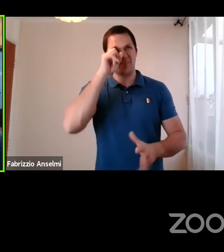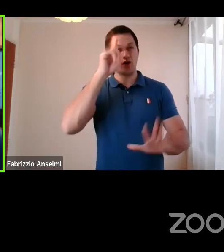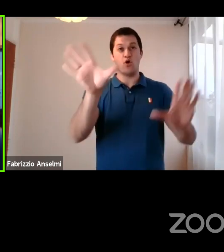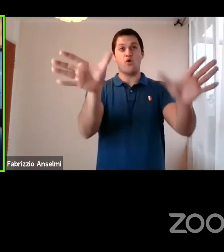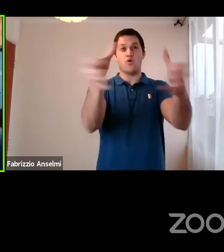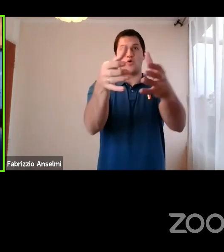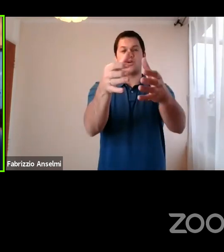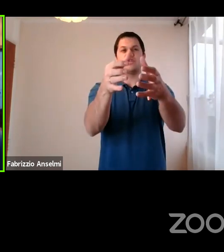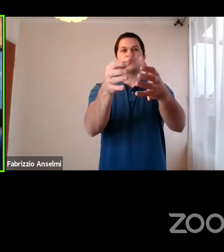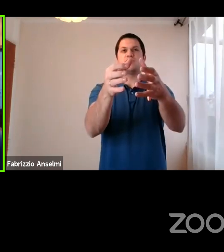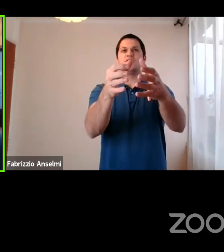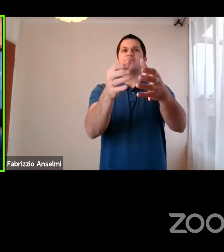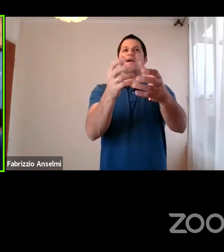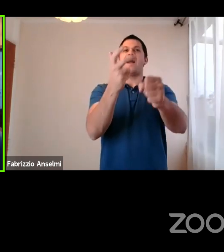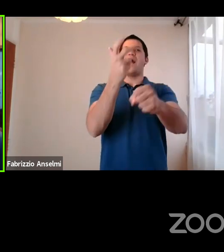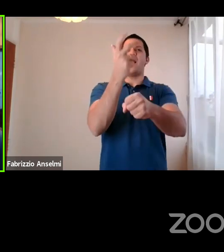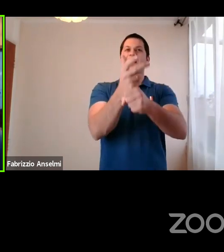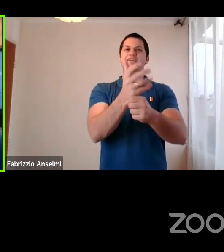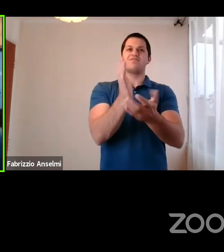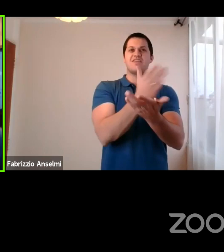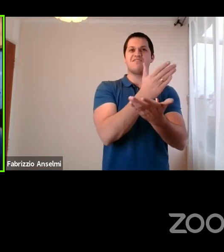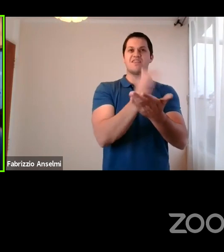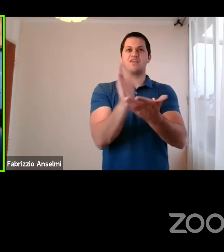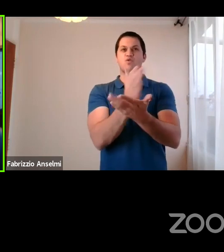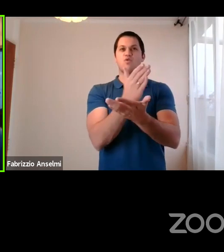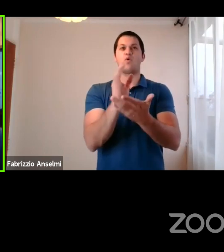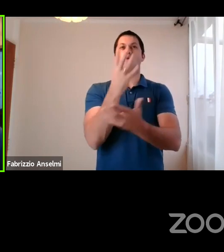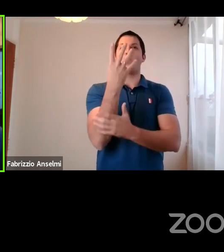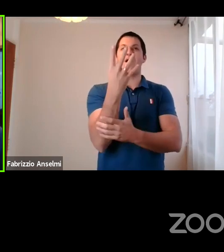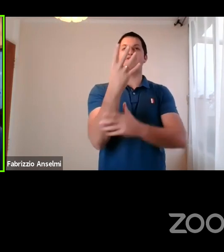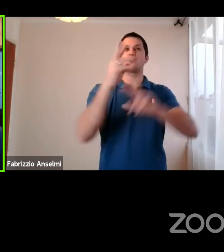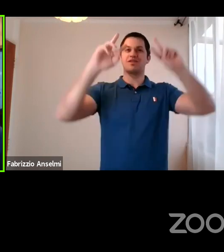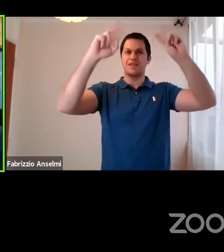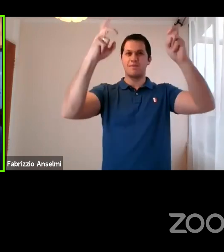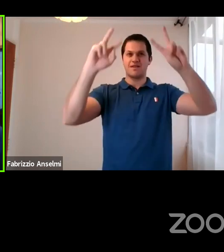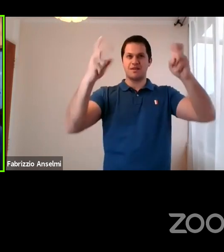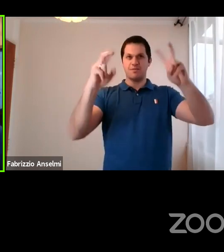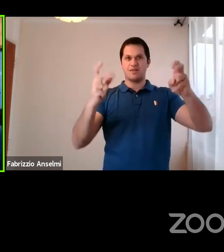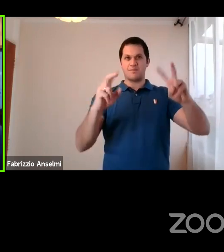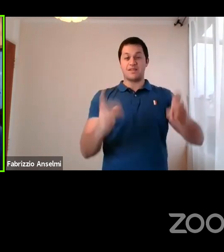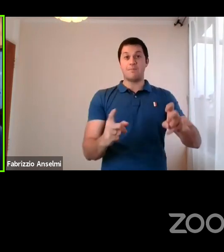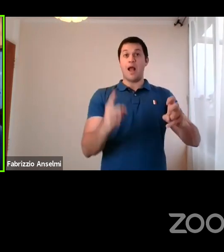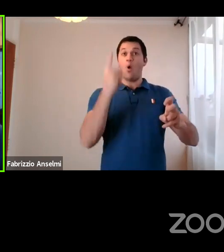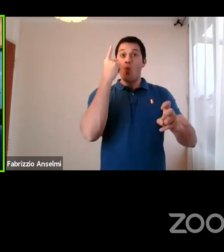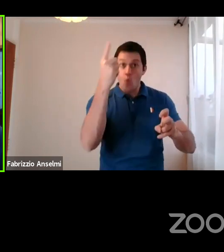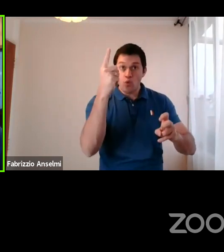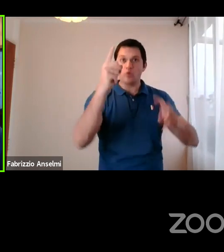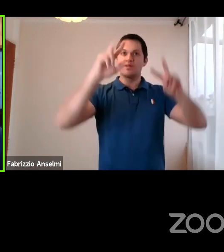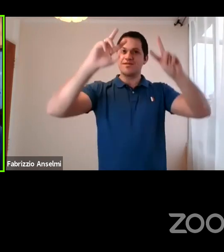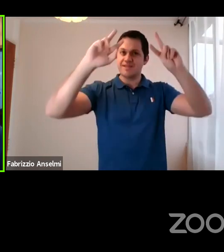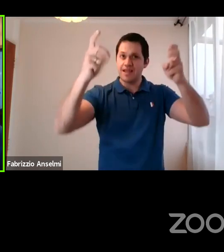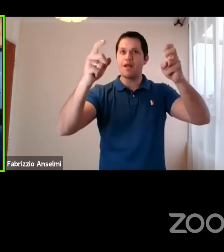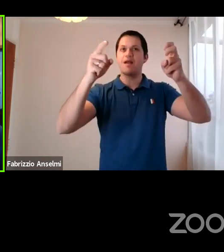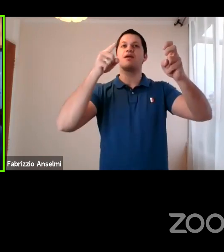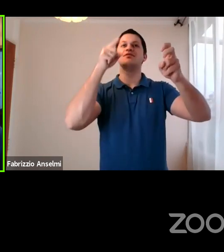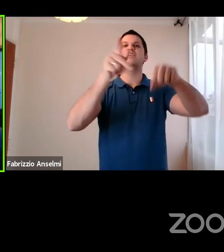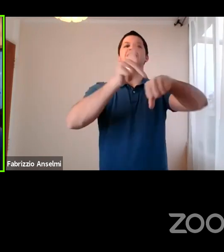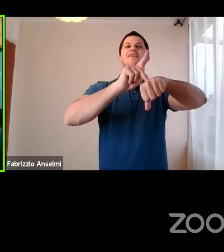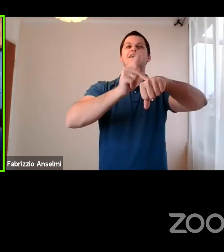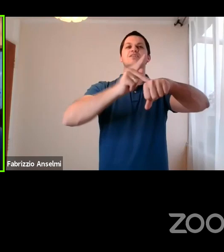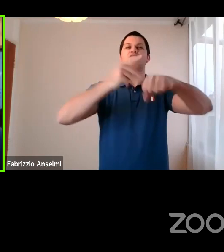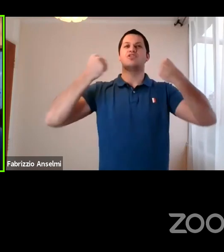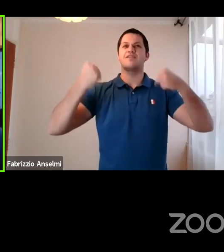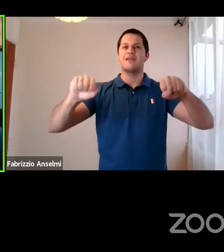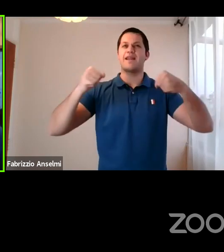temas y uno de ellos era kinesioterapia. O sea, tenemos ya 3 o 4 coincidencias que